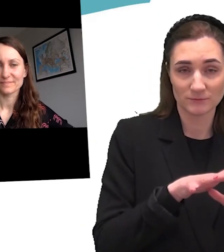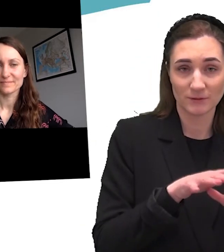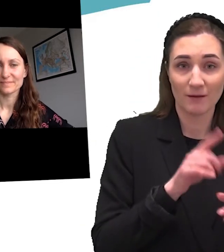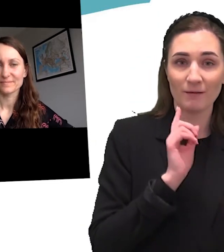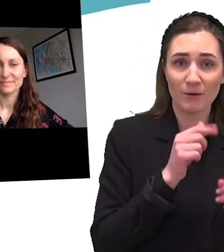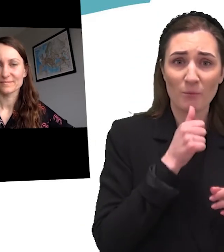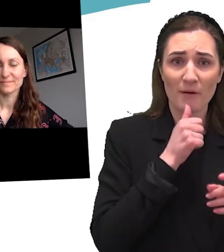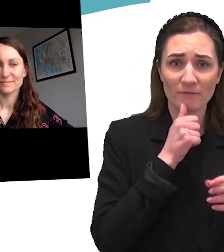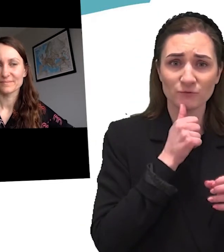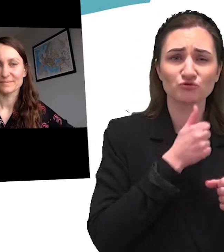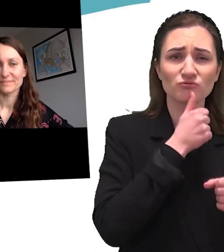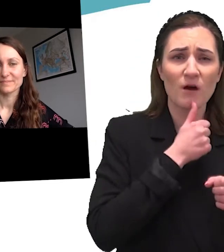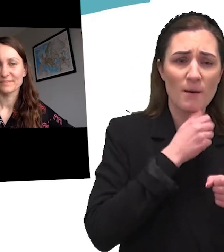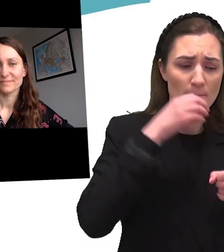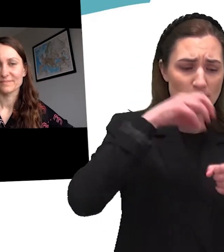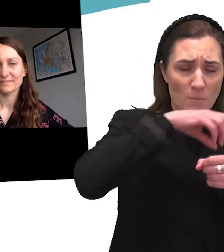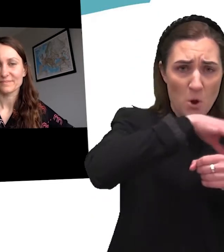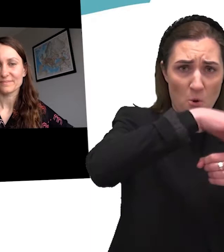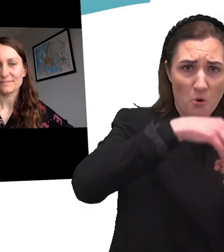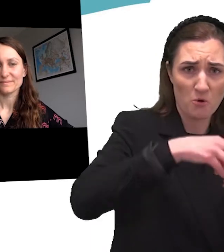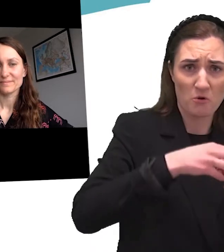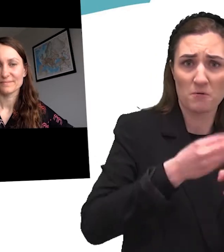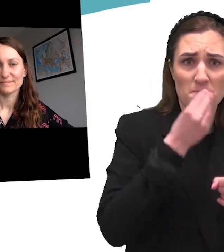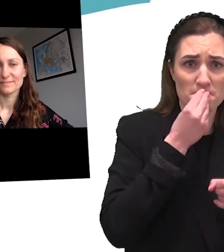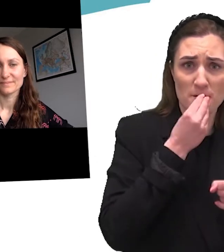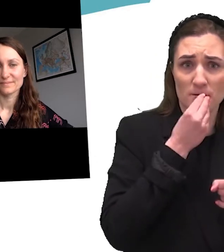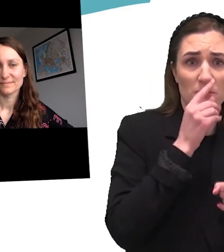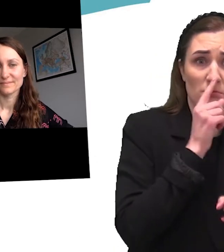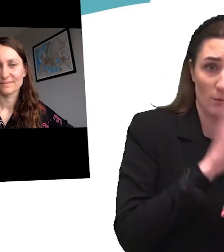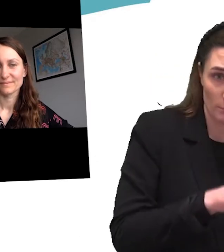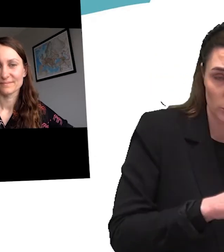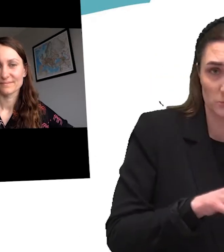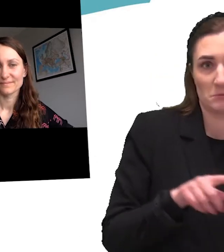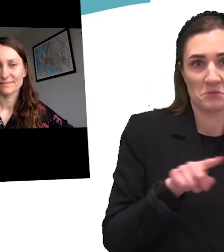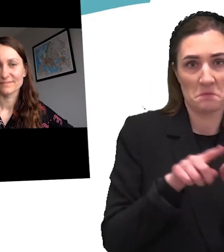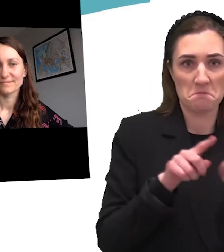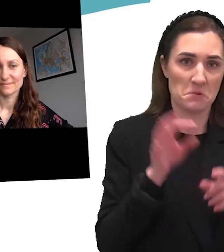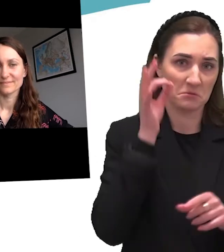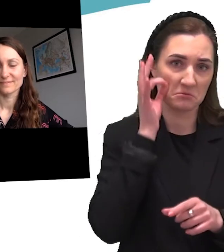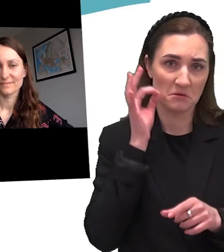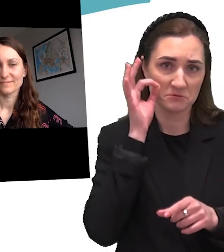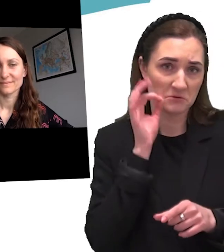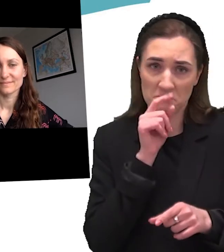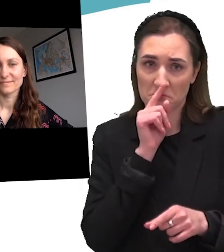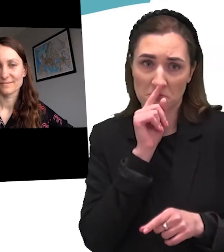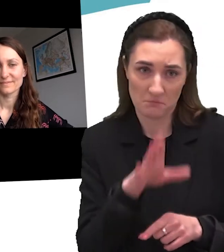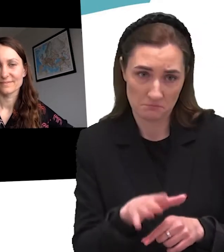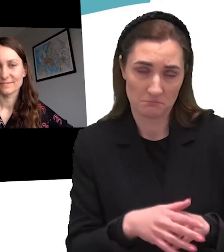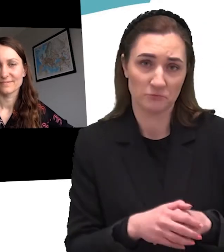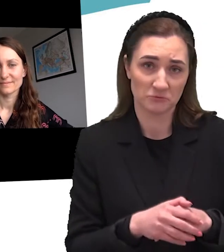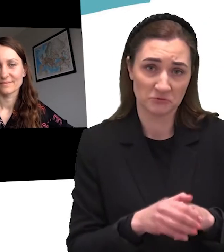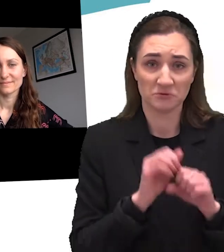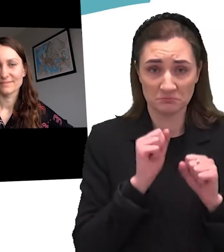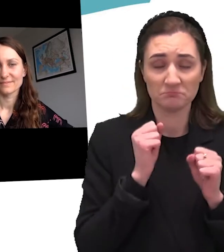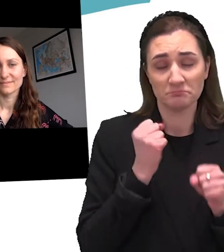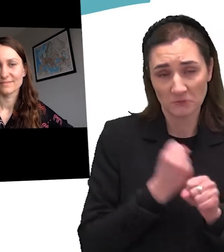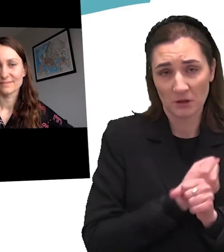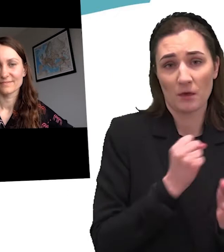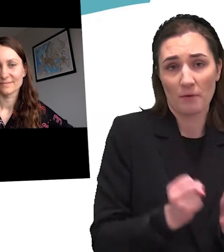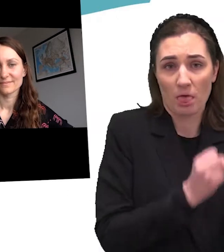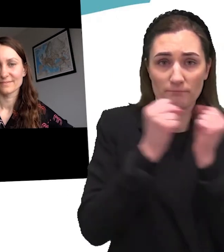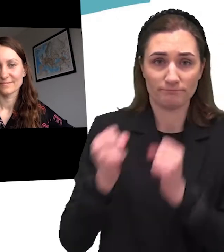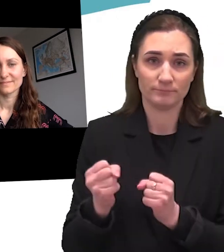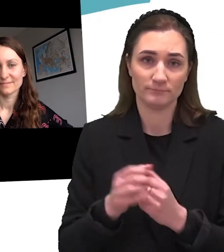dalykas, sakom, kad nu, jeigu tau jau brokolis netilps į tą skranduką, tai desertas irgi netilps, tai mes